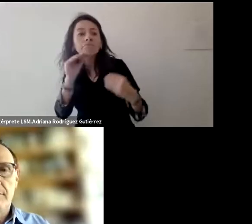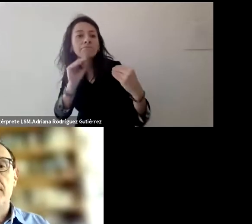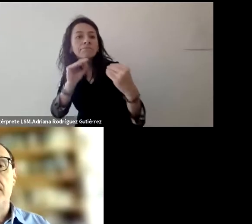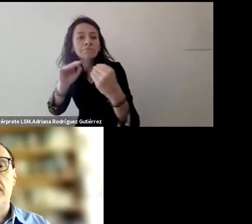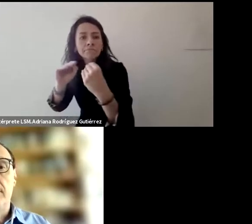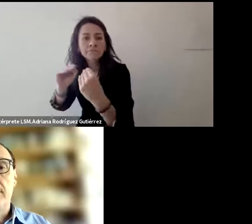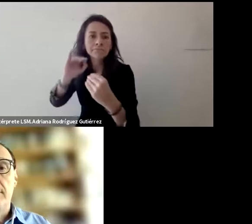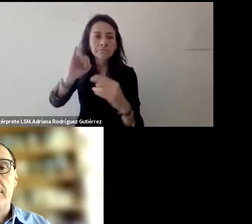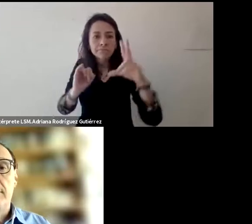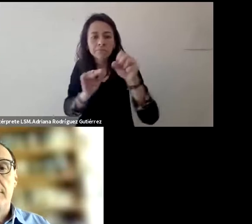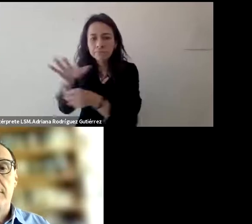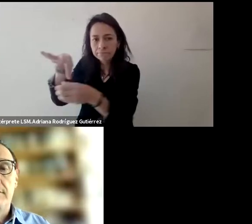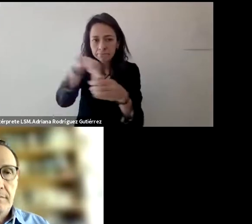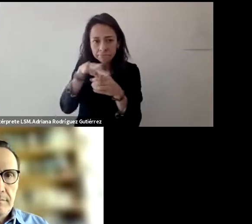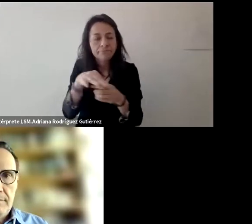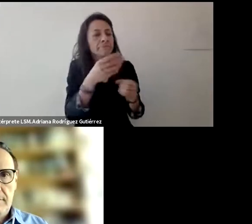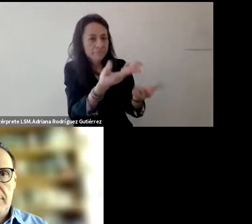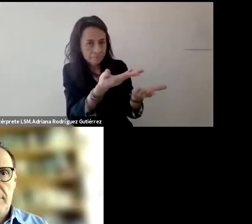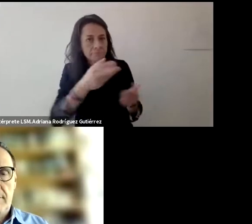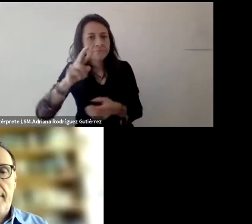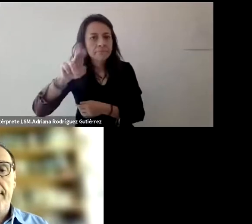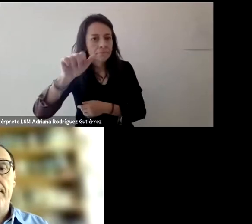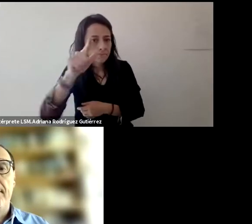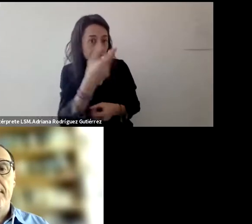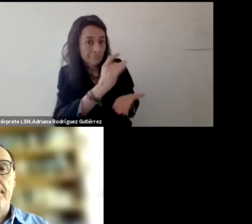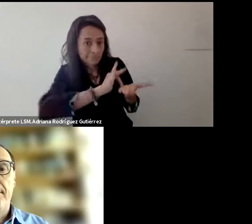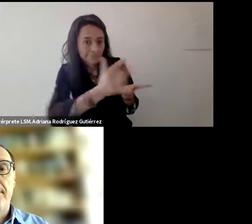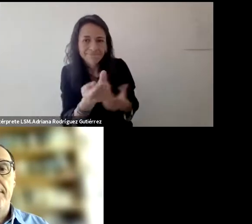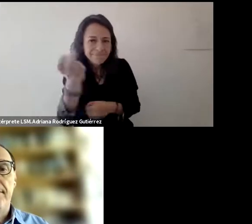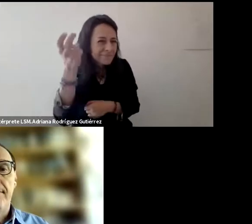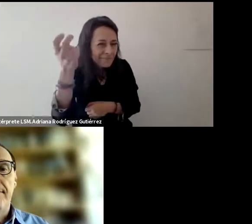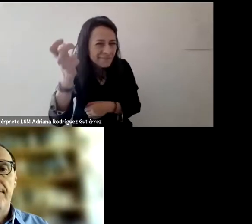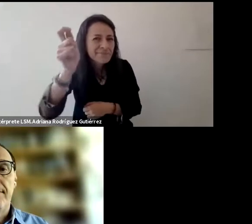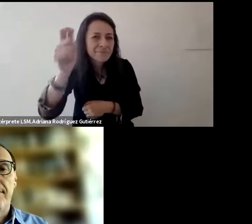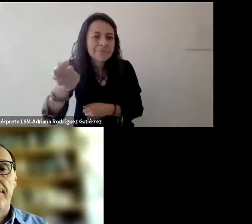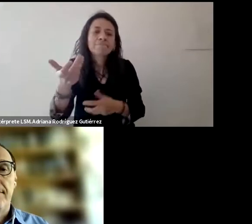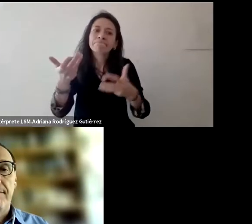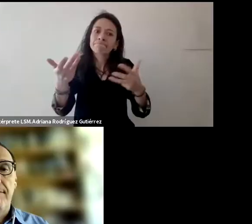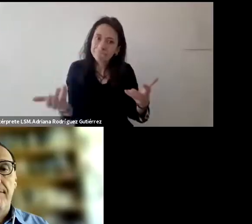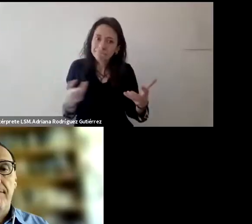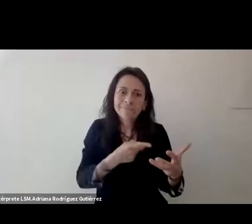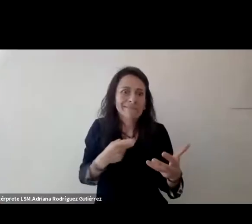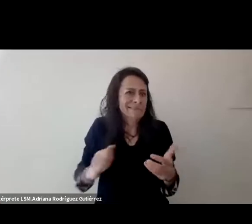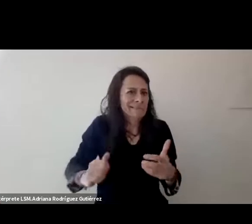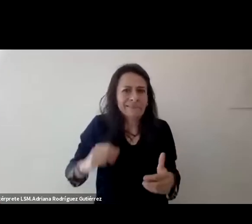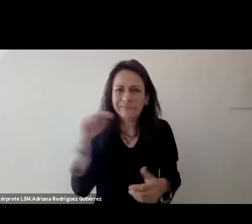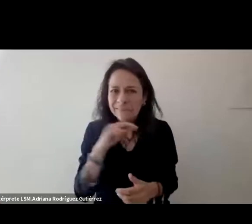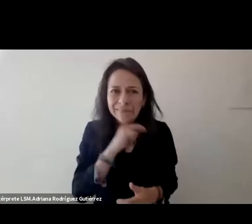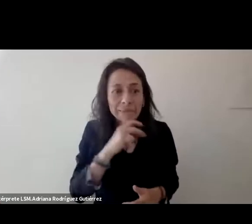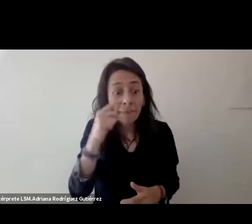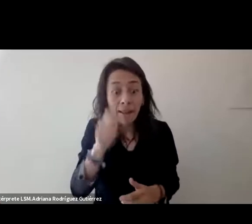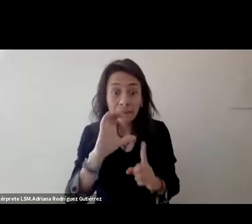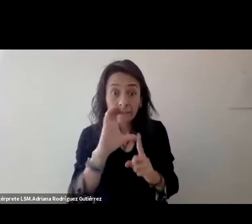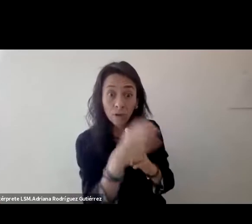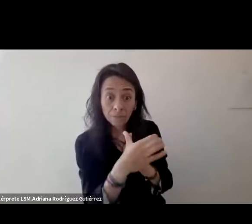Gracias, Raúl. Esto quiere decir que en realidad lo que se tendría que tratar de evitar es que se apruebe en la Comisión de Hacienda